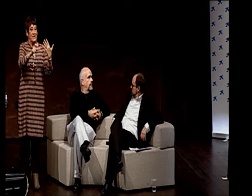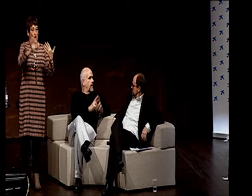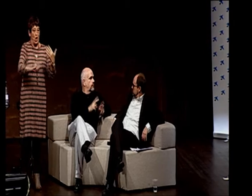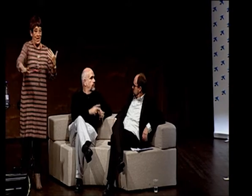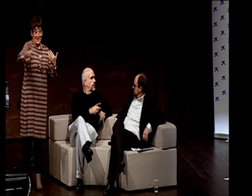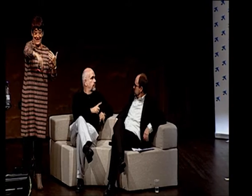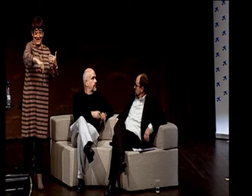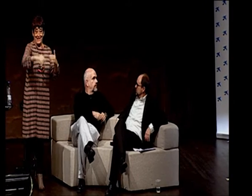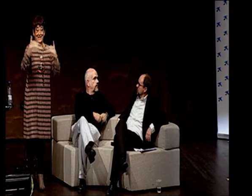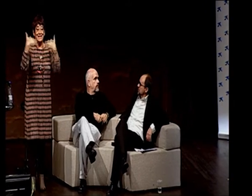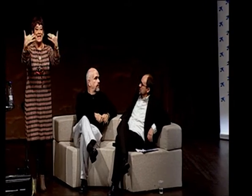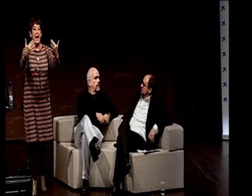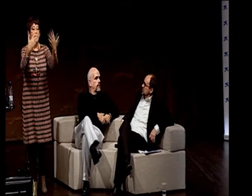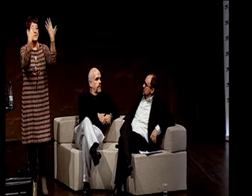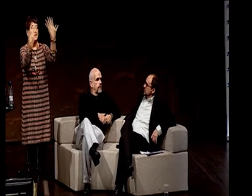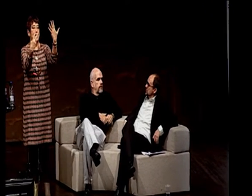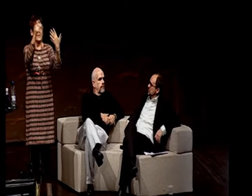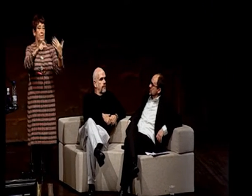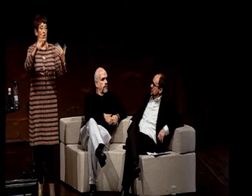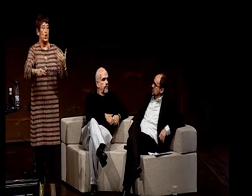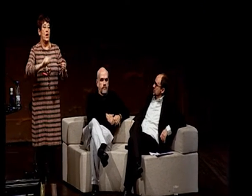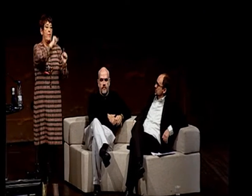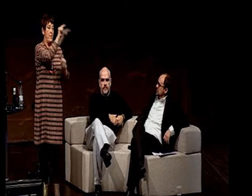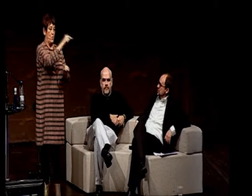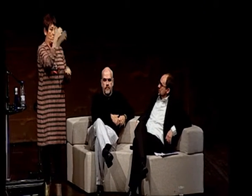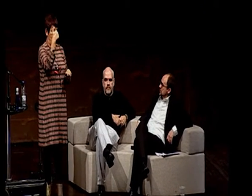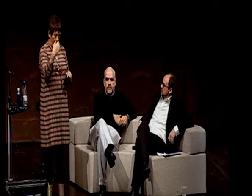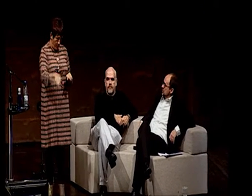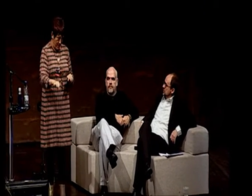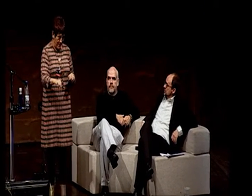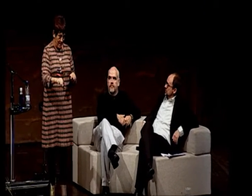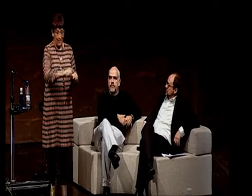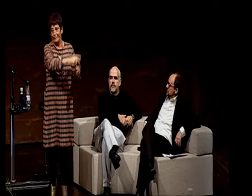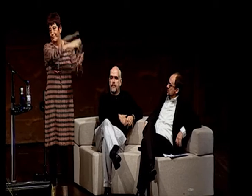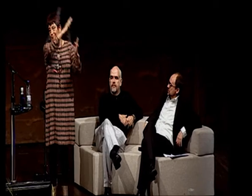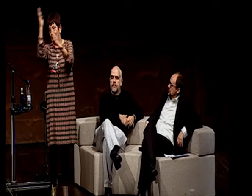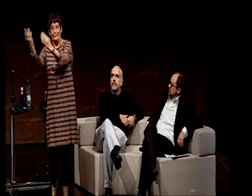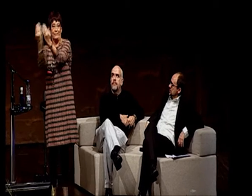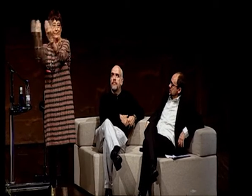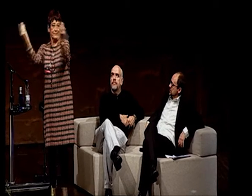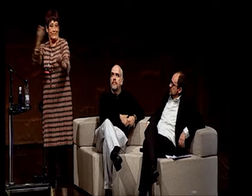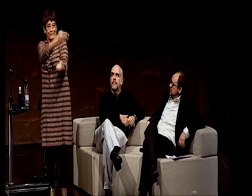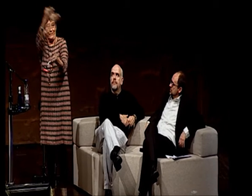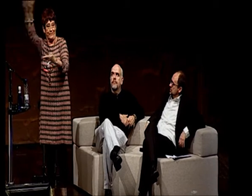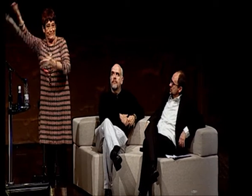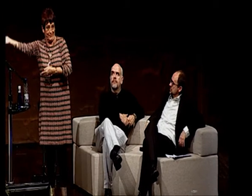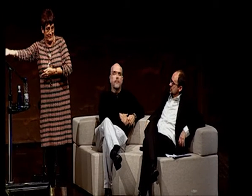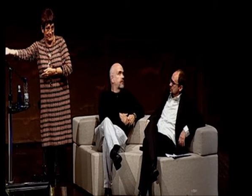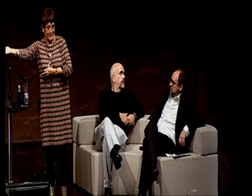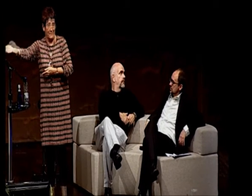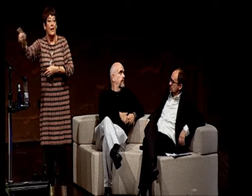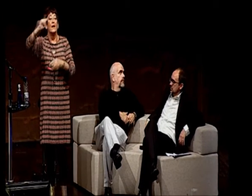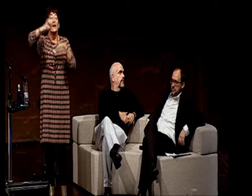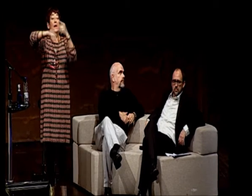lo que hemos hecho ha sido de todo el público seleccionar a siete personas que van a ser las que van a trasladar